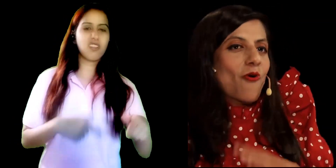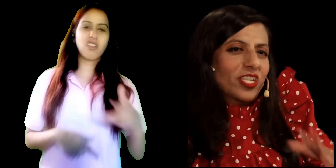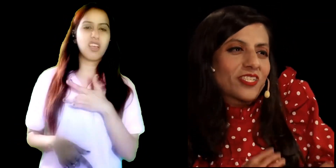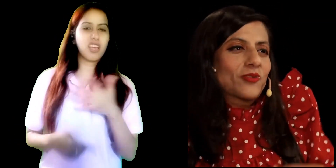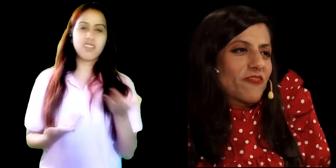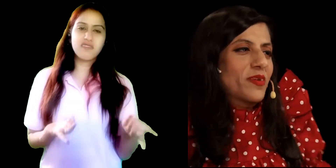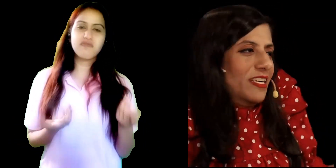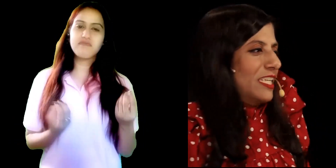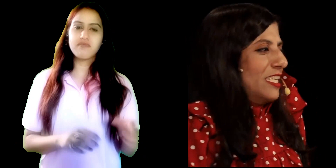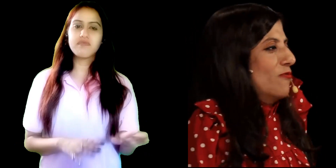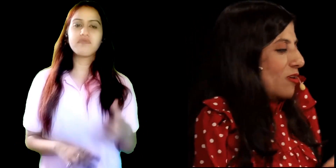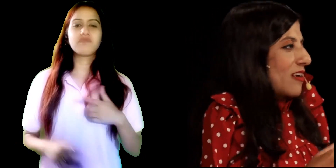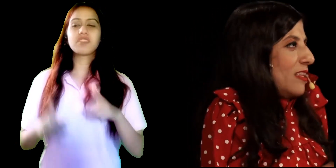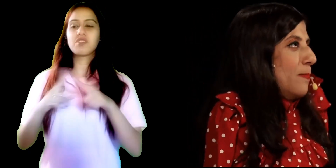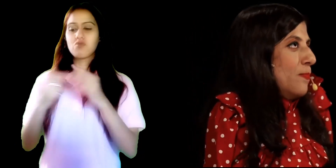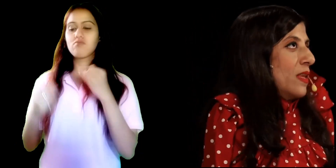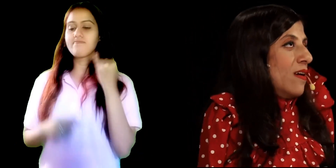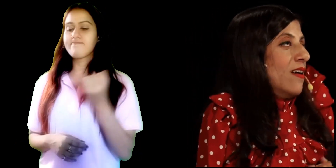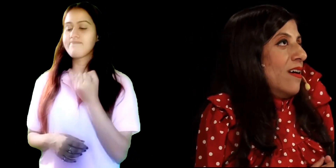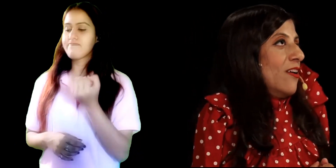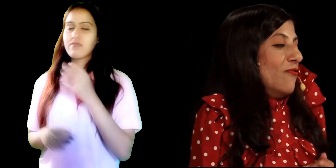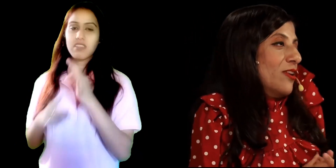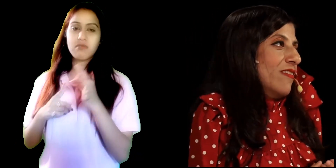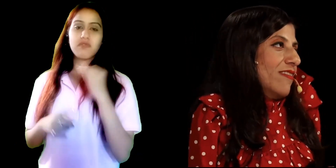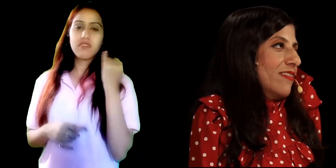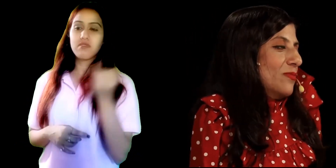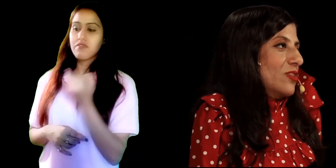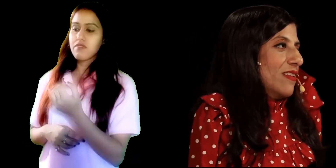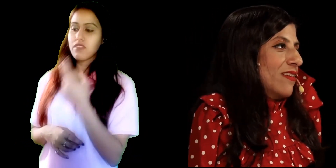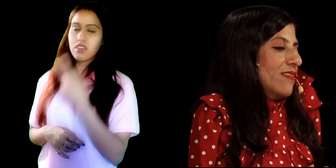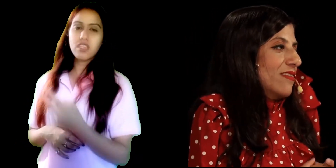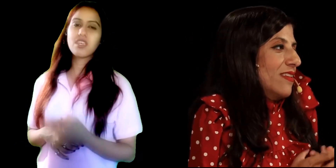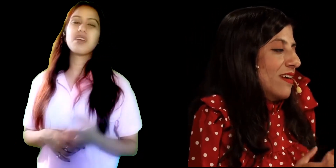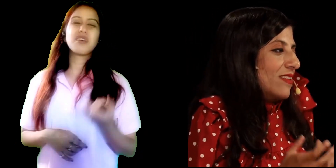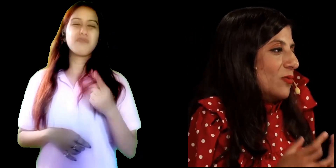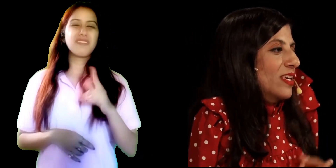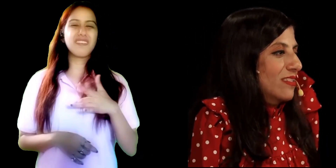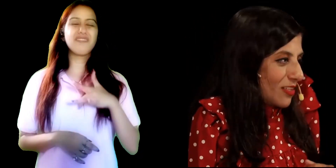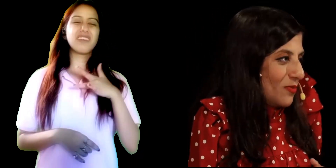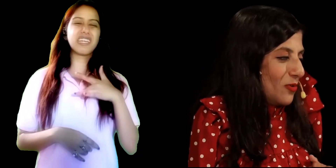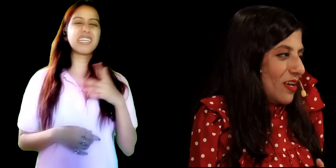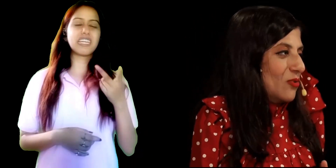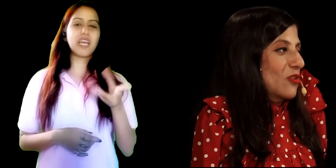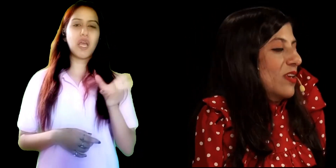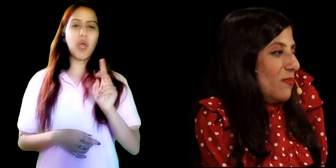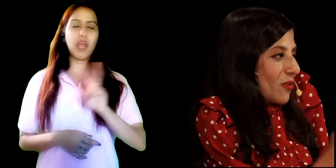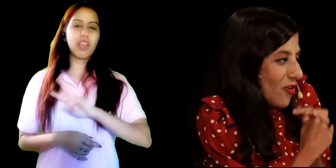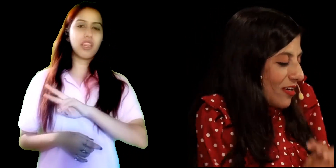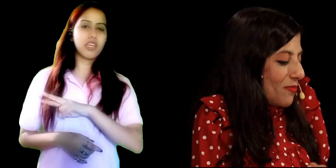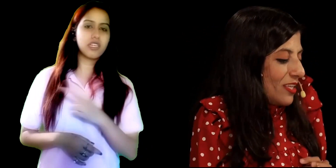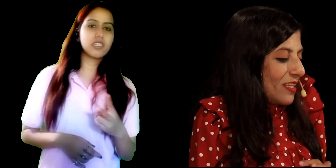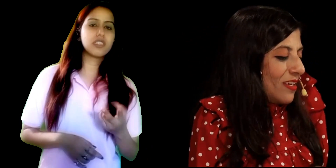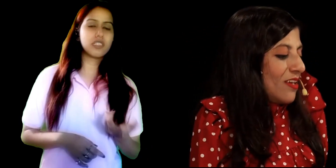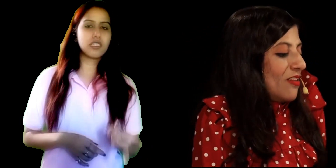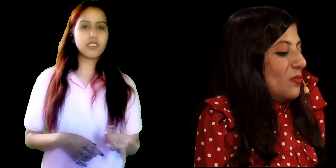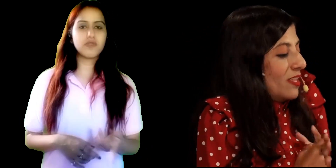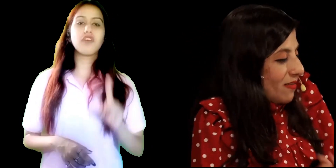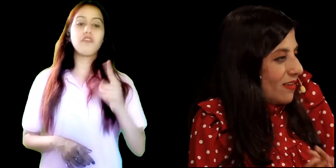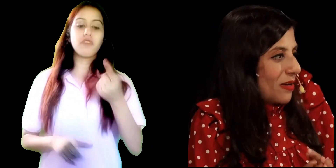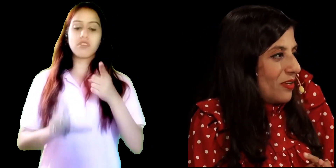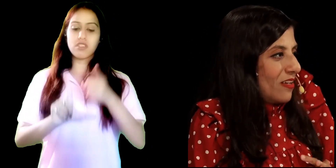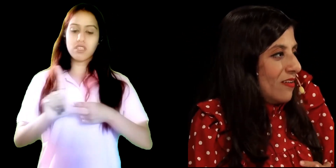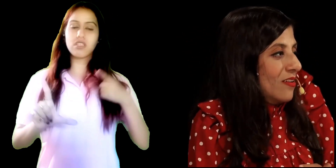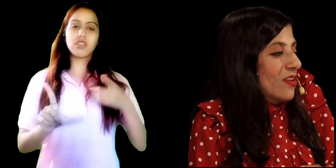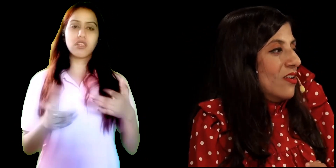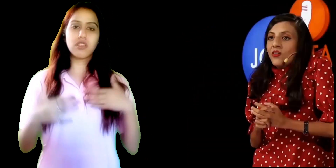कि चलो और चीज़ें जो लाइफ में करनी थी वो कर लेते हैं। फिर मुझे लगा कि यार ये तो केस ख़त्म नहीं हो रहा है, तो चलो एक बार और अटैम्प्ट दे देते हैं। तो मैंने